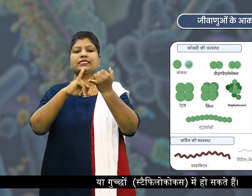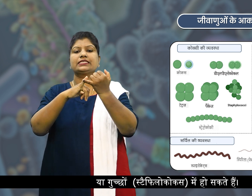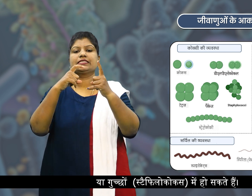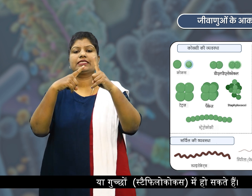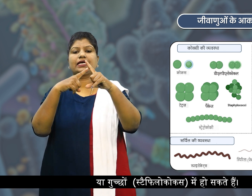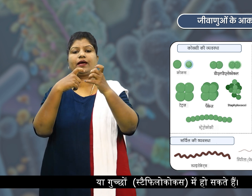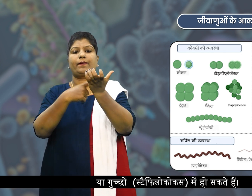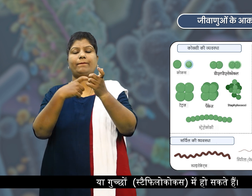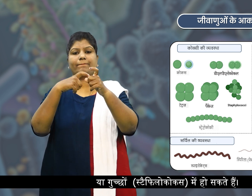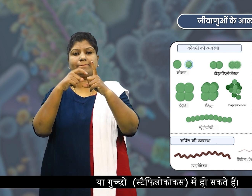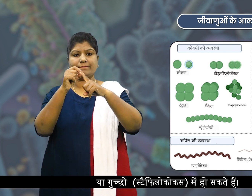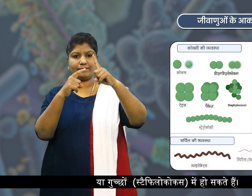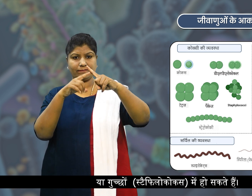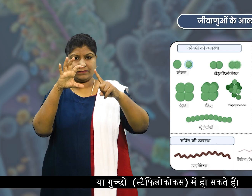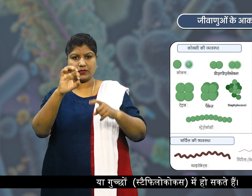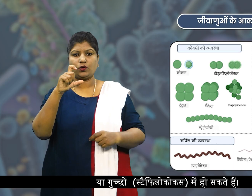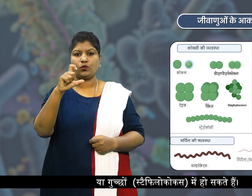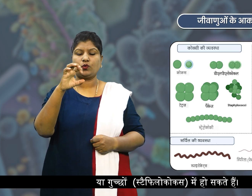या गुच्छों में हो सकते हैं।